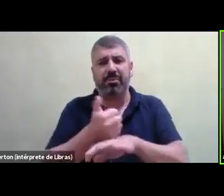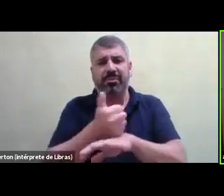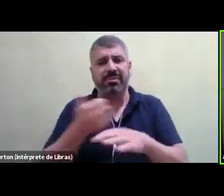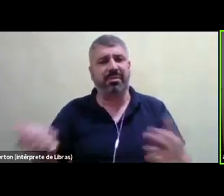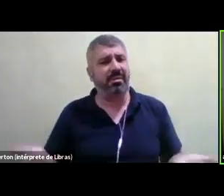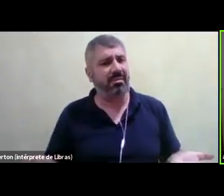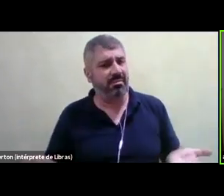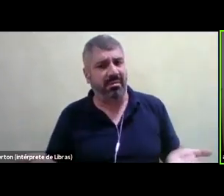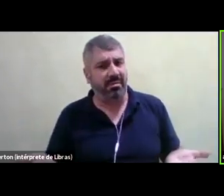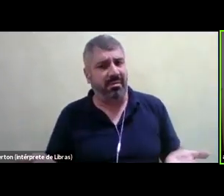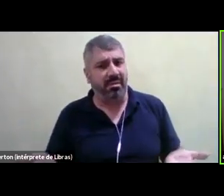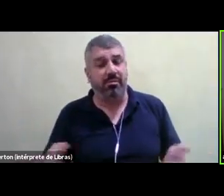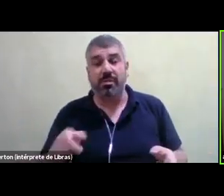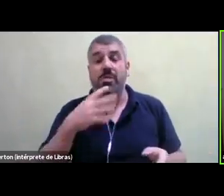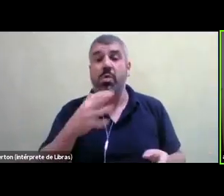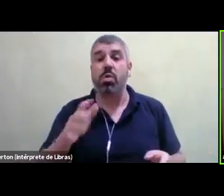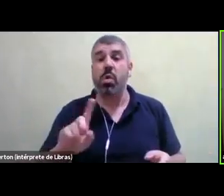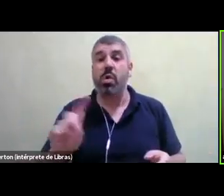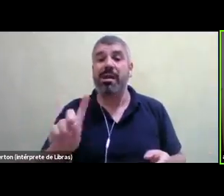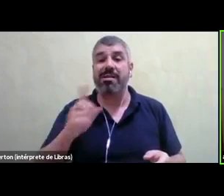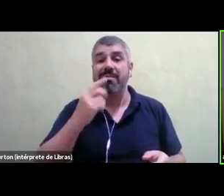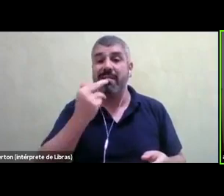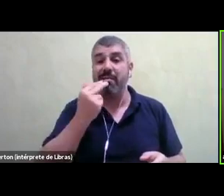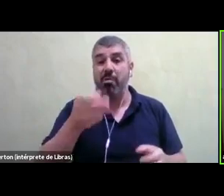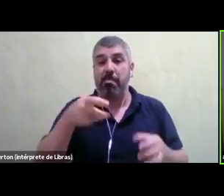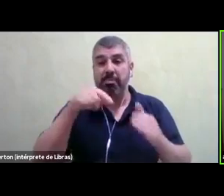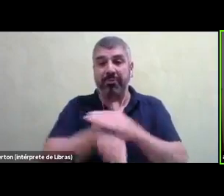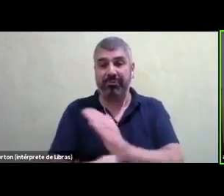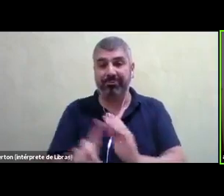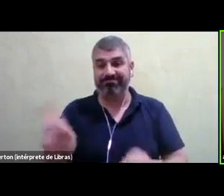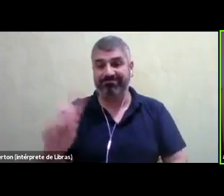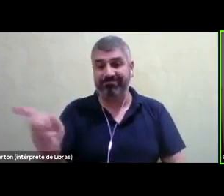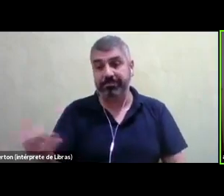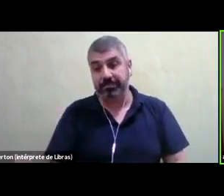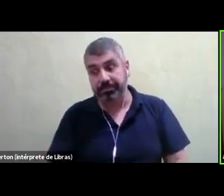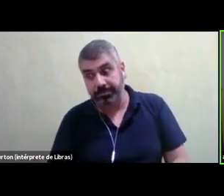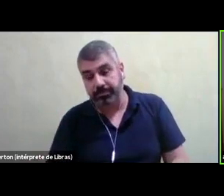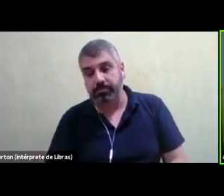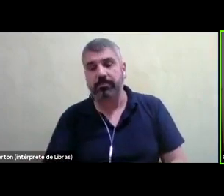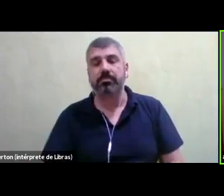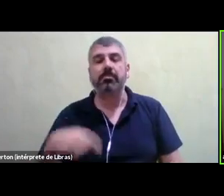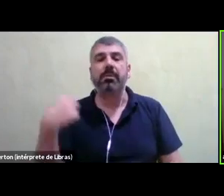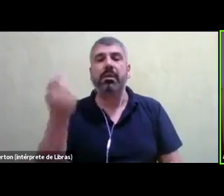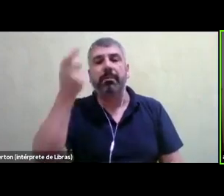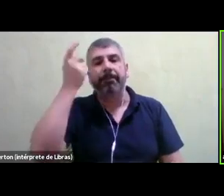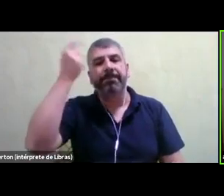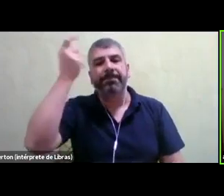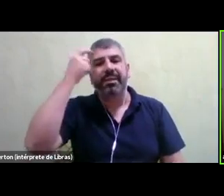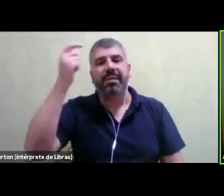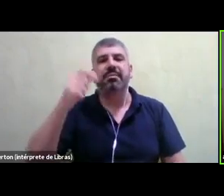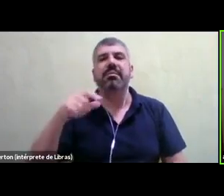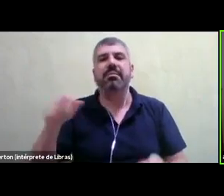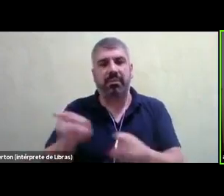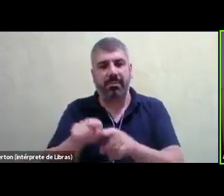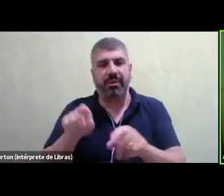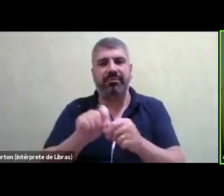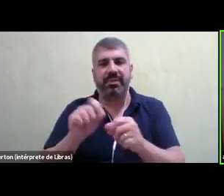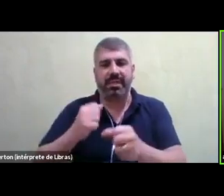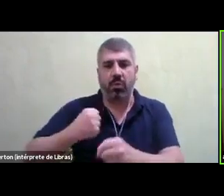conhecimento esperado daquela língua. E a gente pensa muito e argumenta, né, a